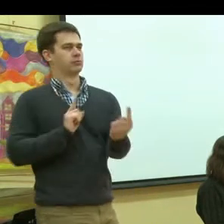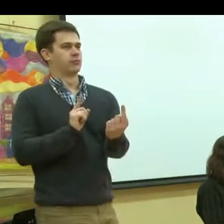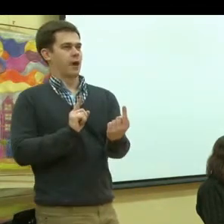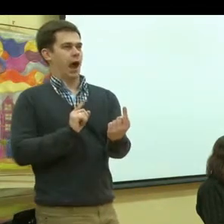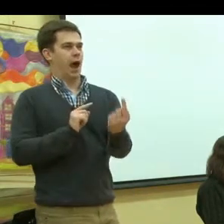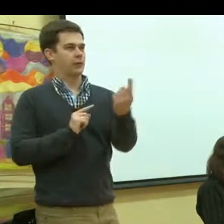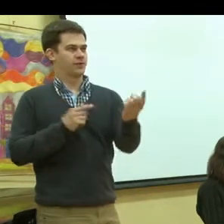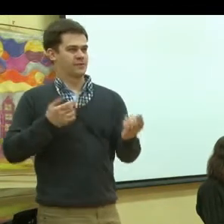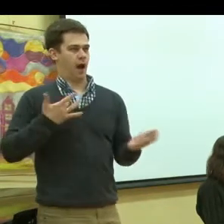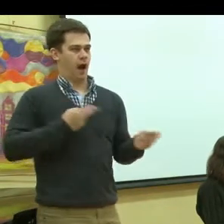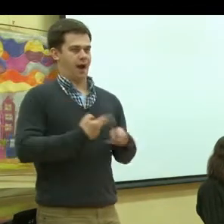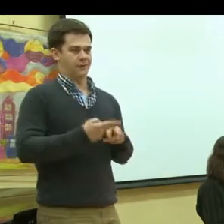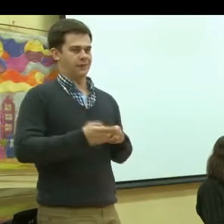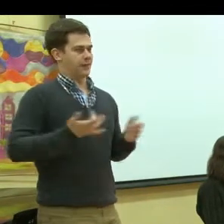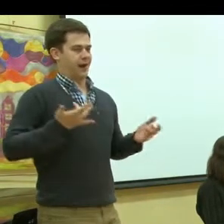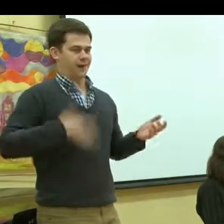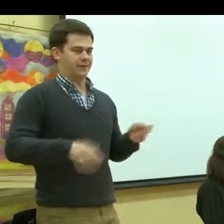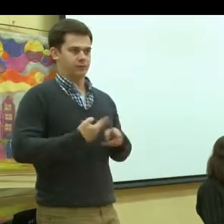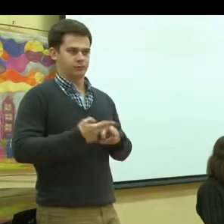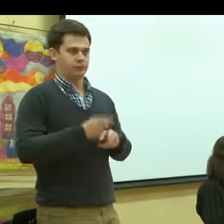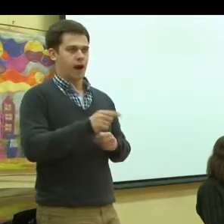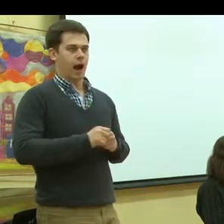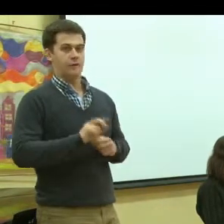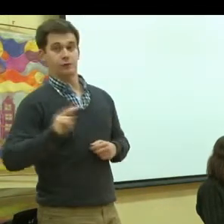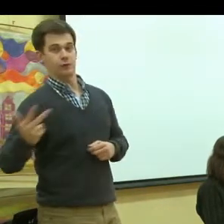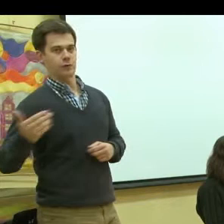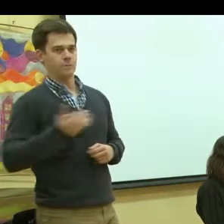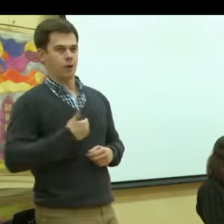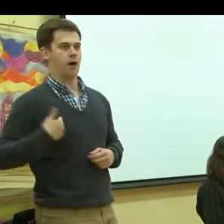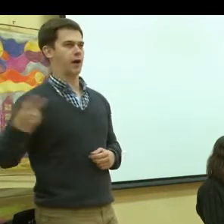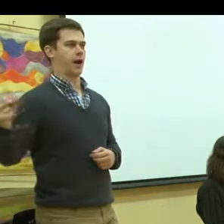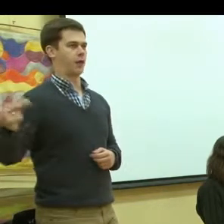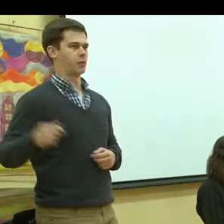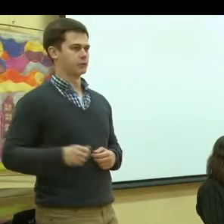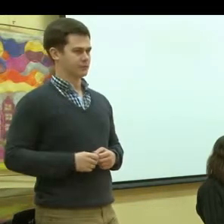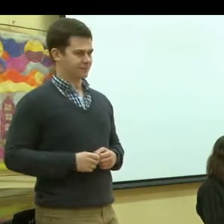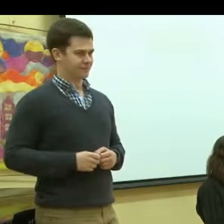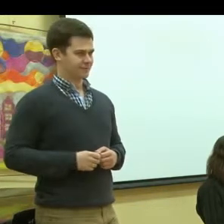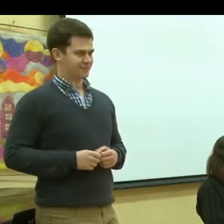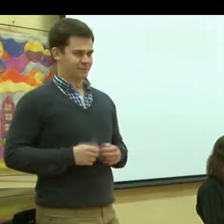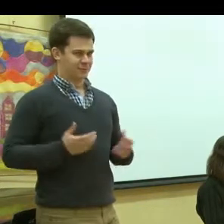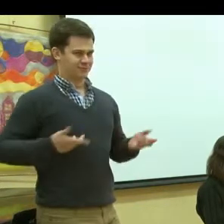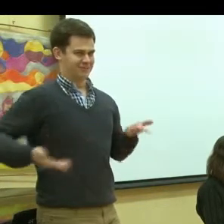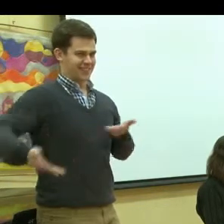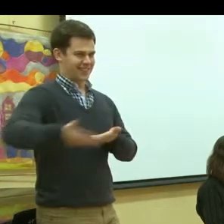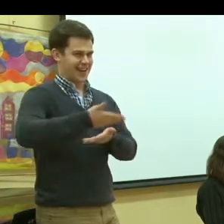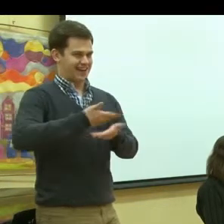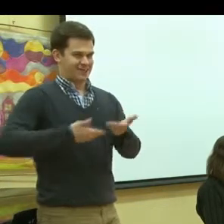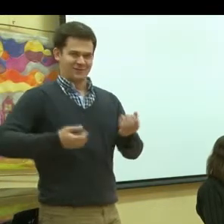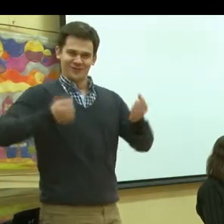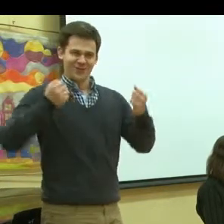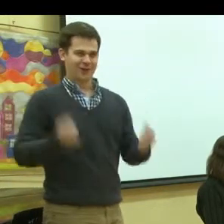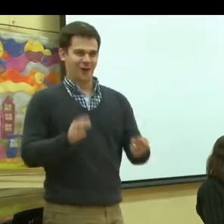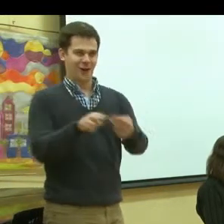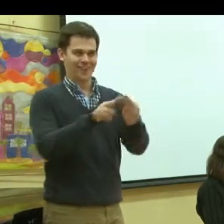komunikacja była dosyć utrudniona między właśnie takimi osobami. ¿Y qué generalmente es el punto común entre que puede llegar a unir a